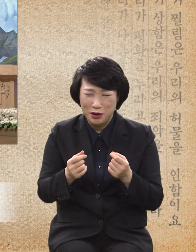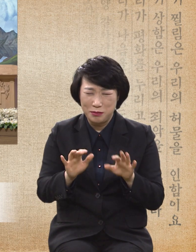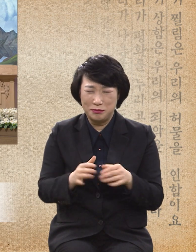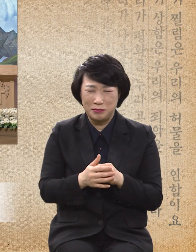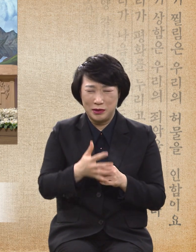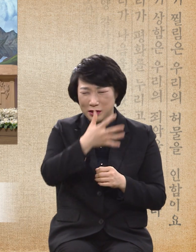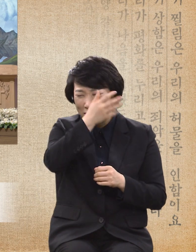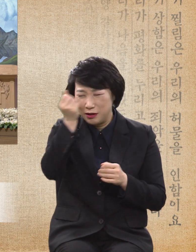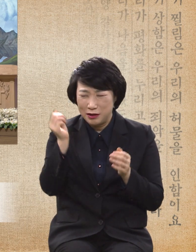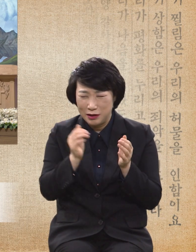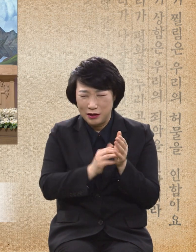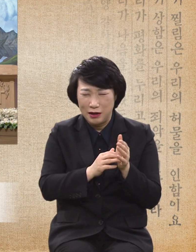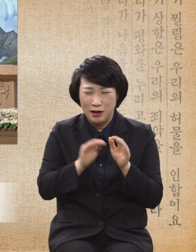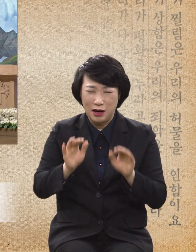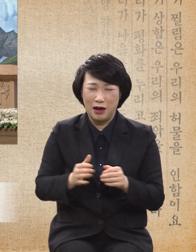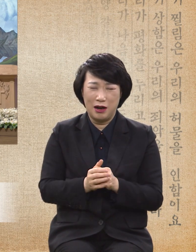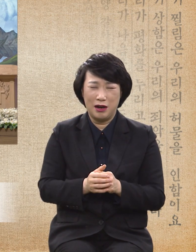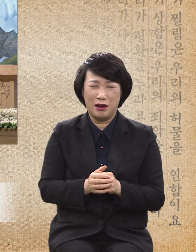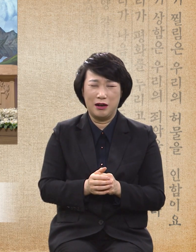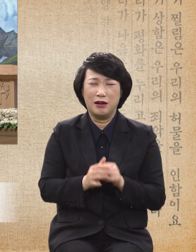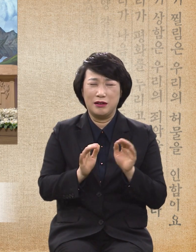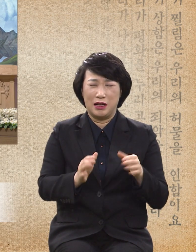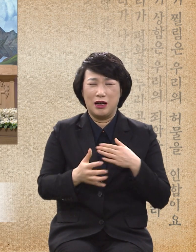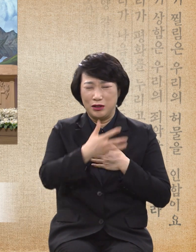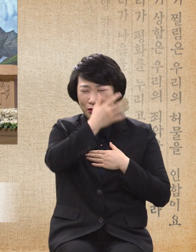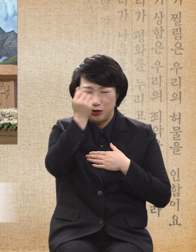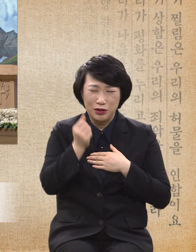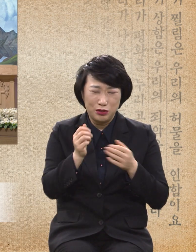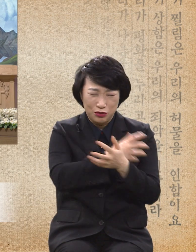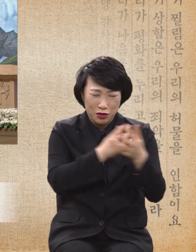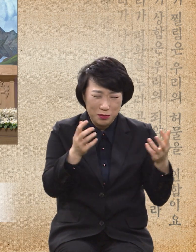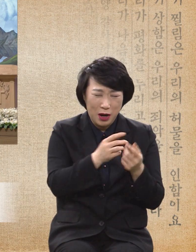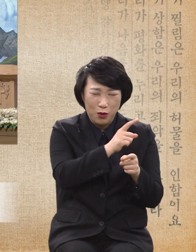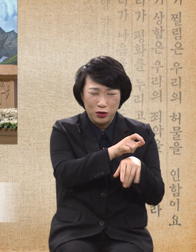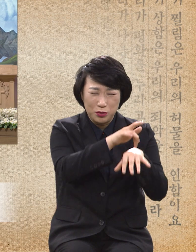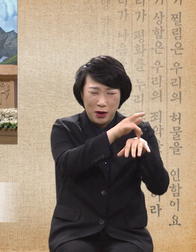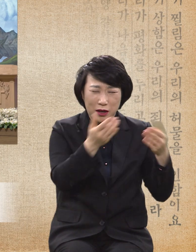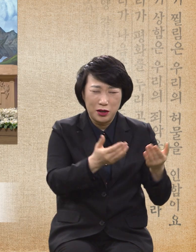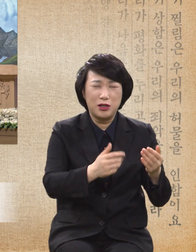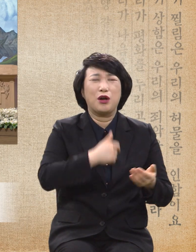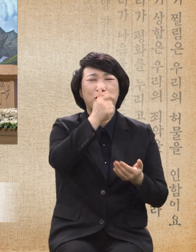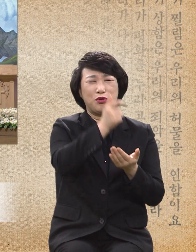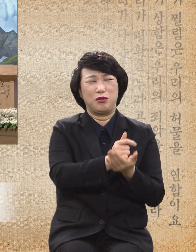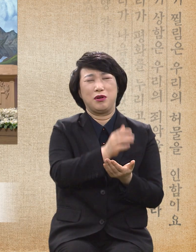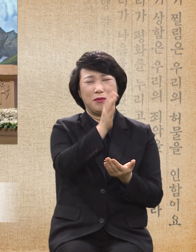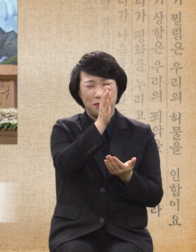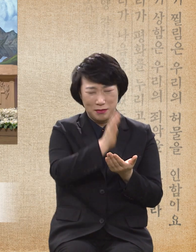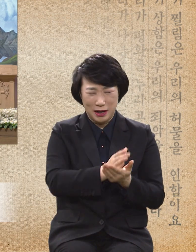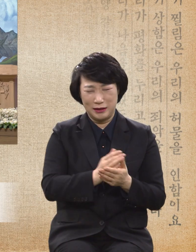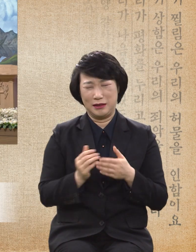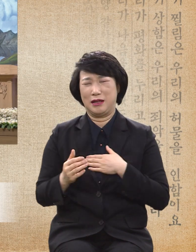위장하여 위장술이 충만한 마귀 사단 귀신에게 속지 않게 도와주시고